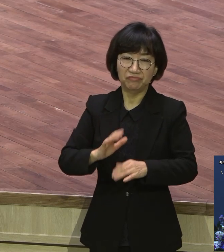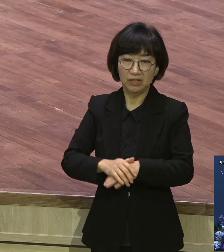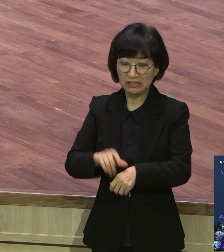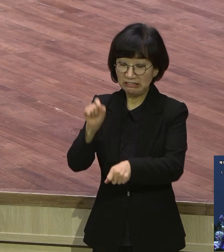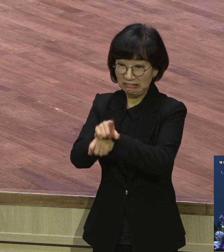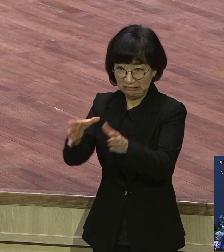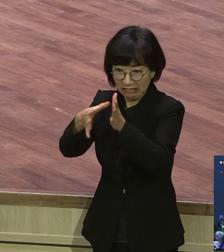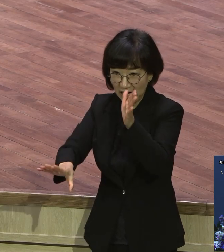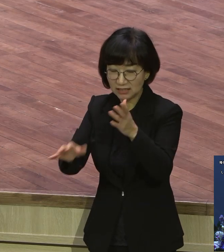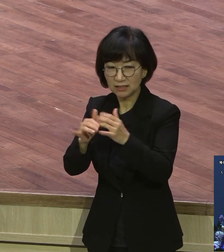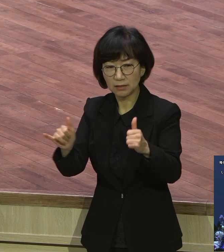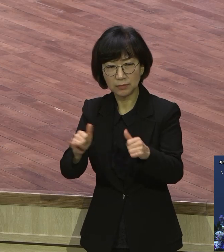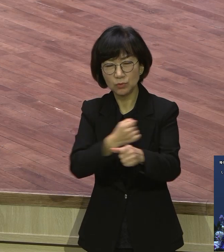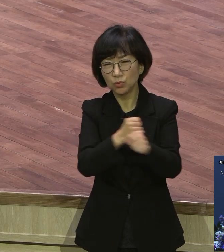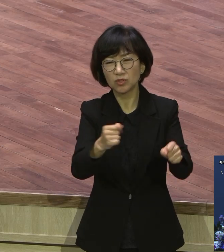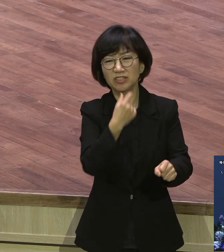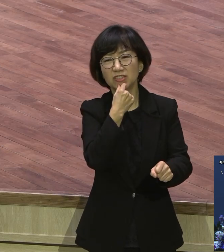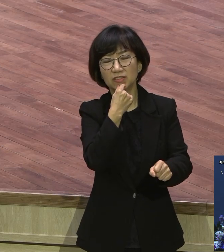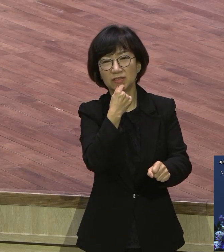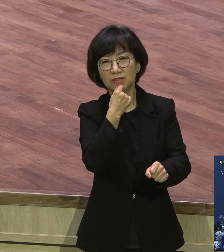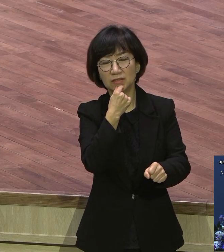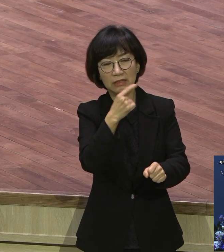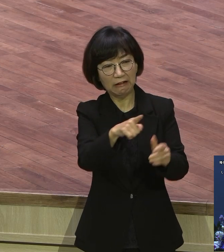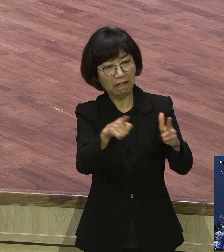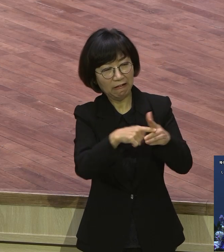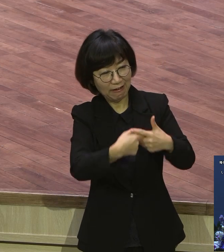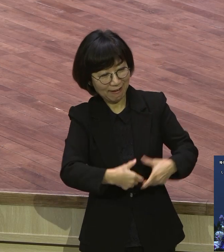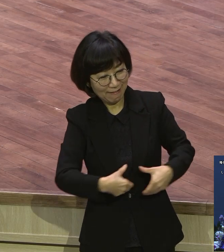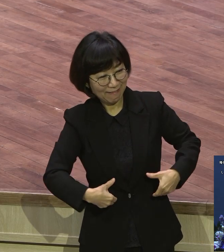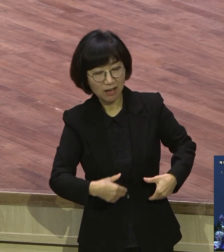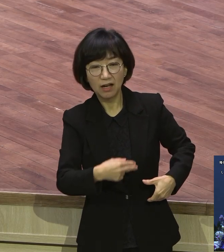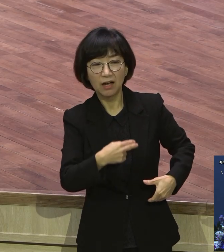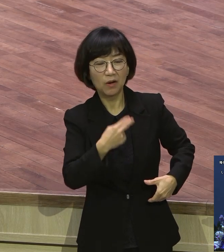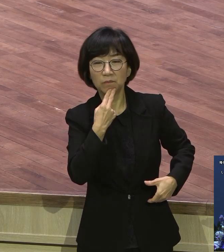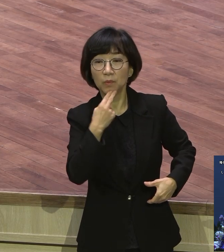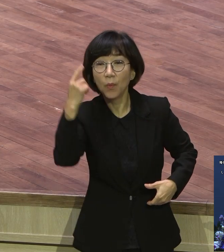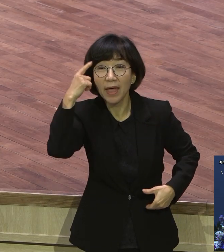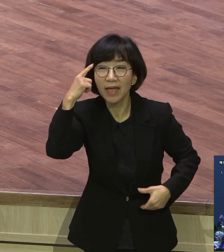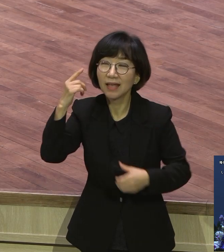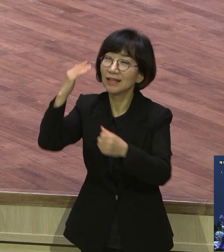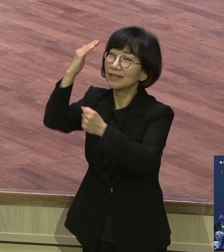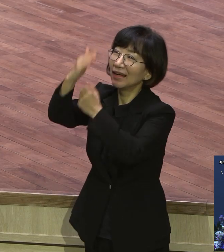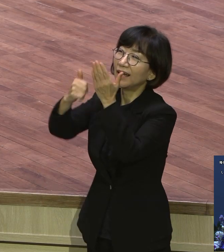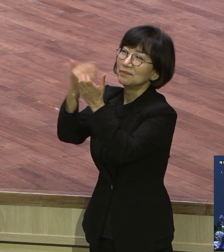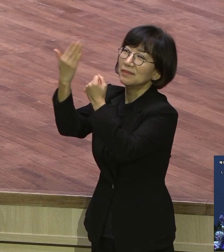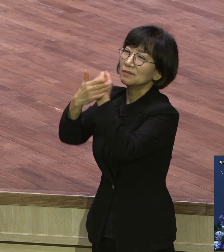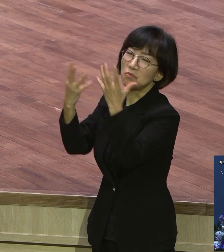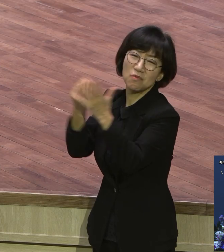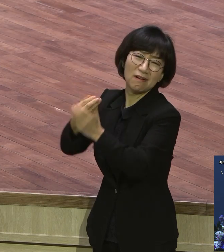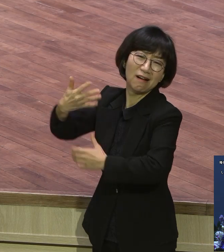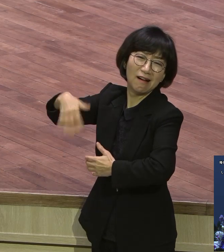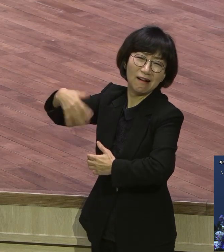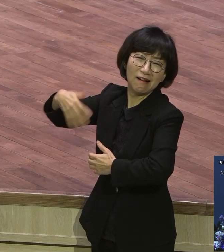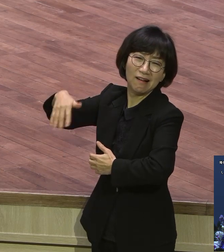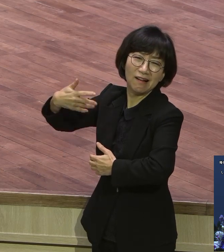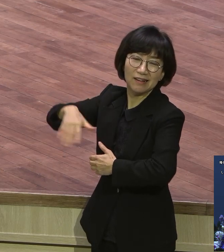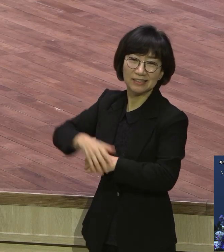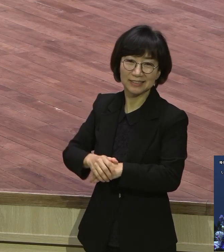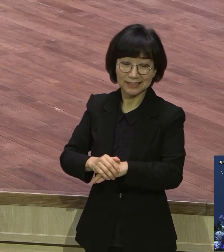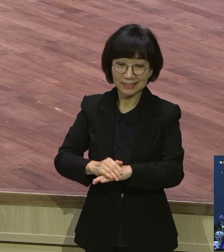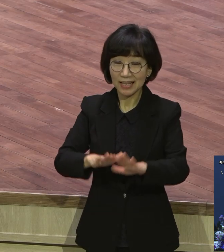이해를 못해요 은혜를 못 받아서 그래요 오늘 하나님이